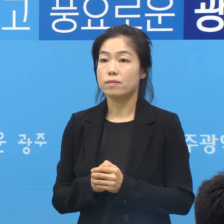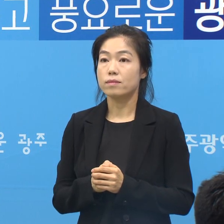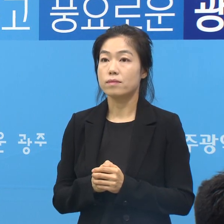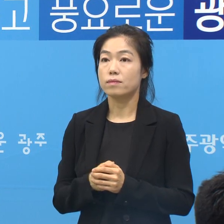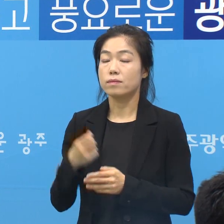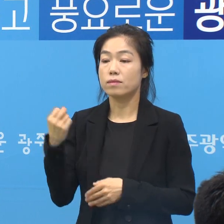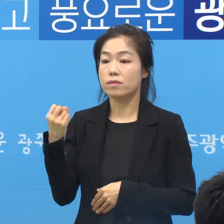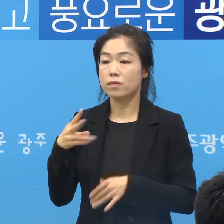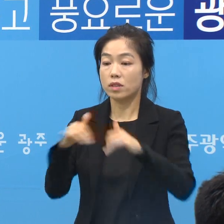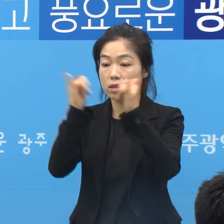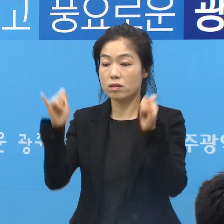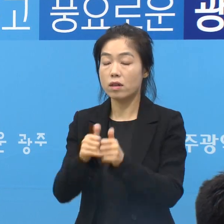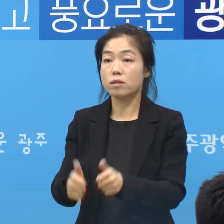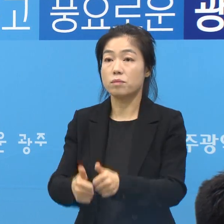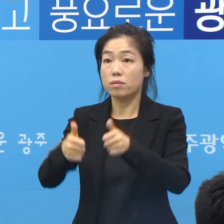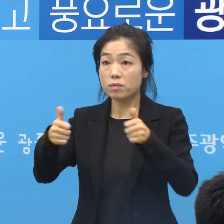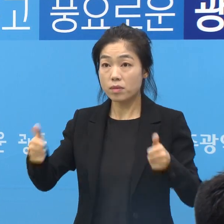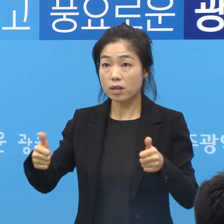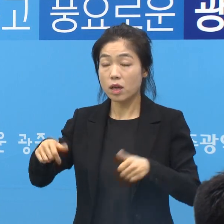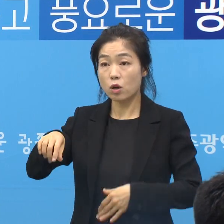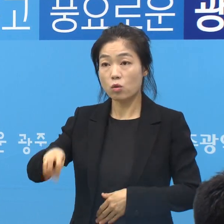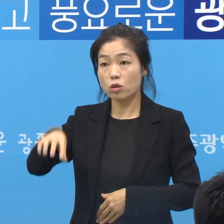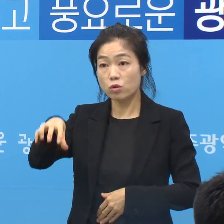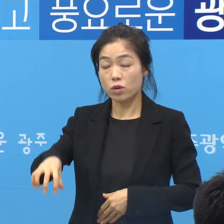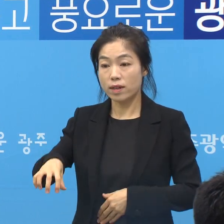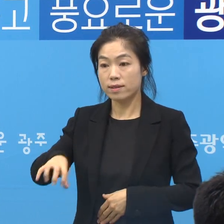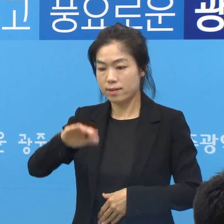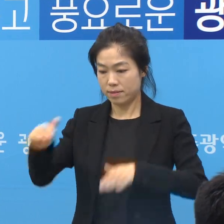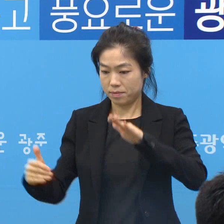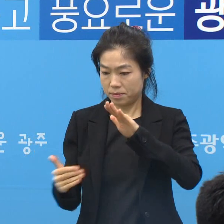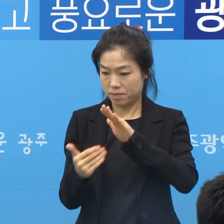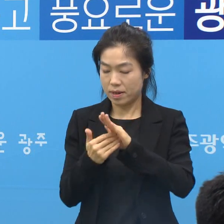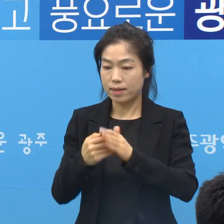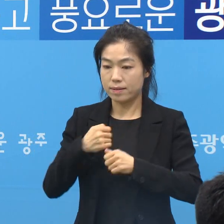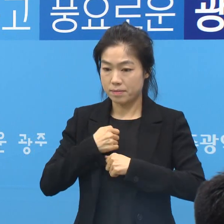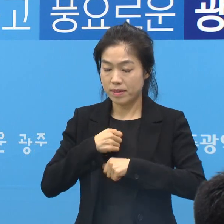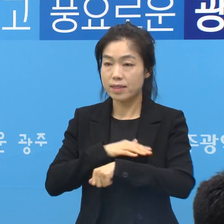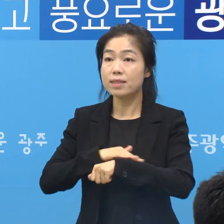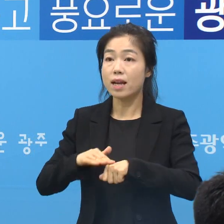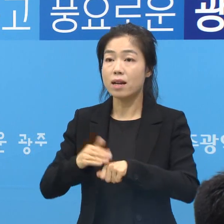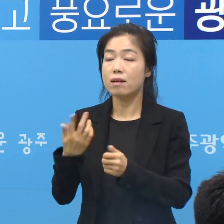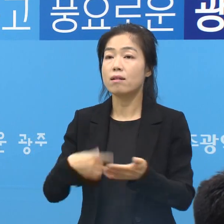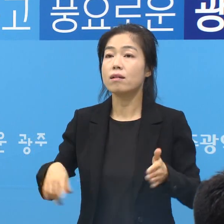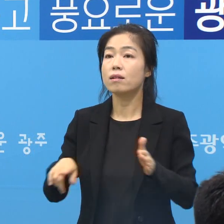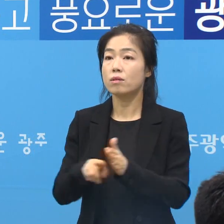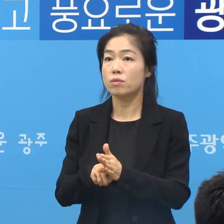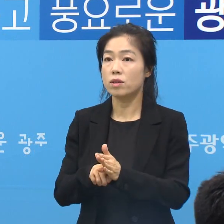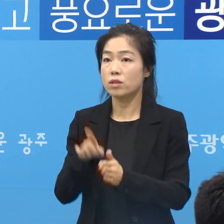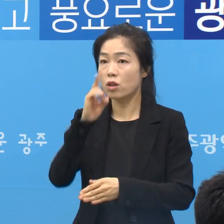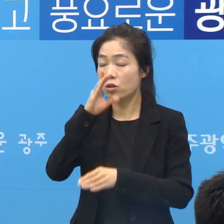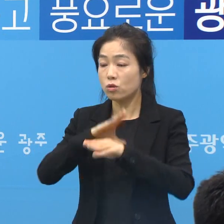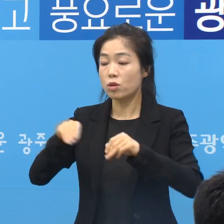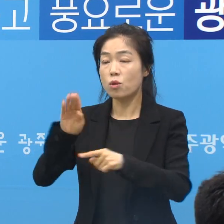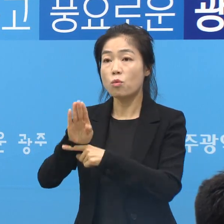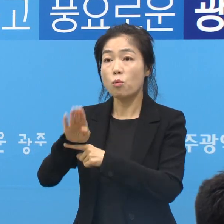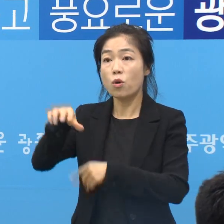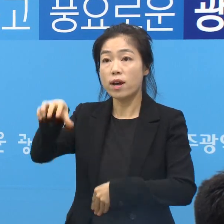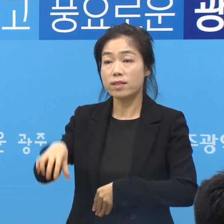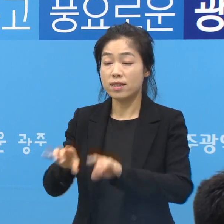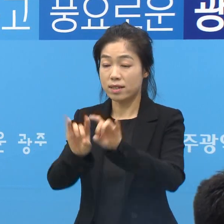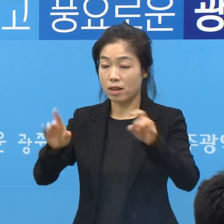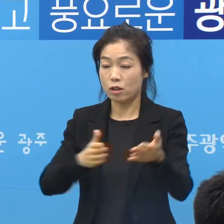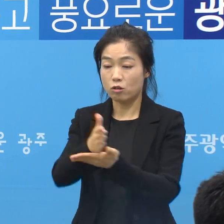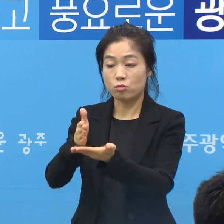그리고 사회적 거리두기가 광주에서 실효성 있게 지켜질 수 있도록 중대본에서 각